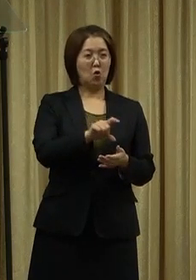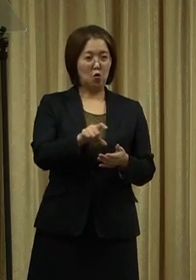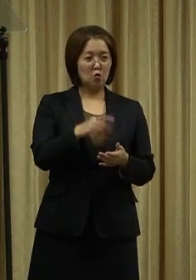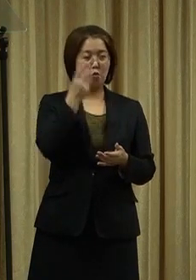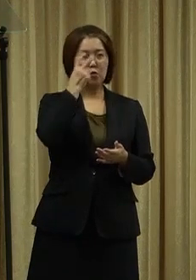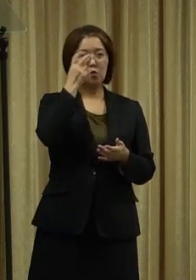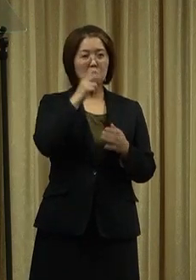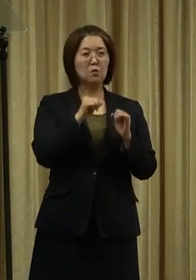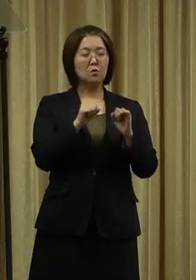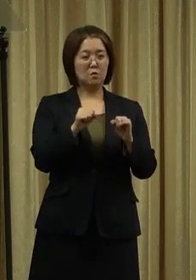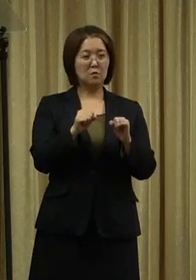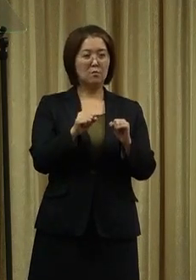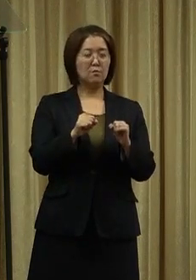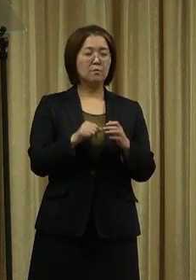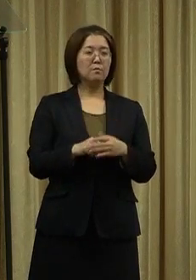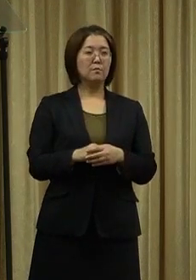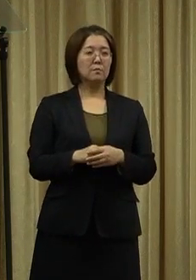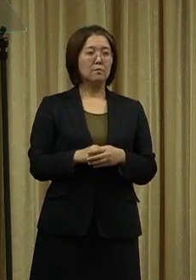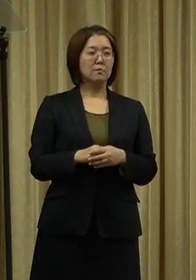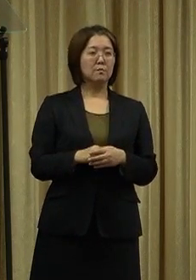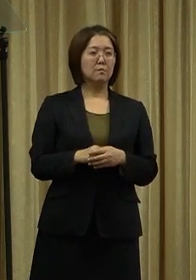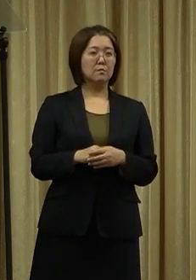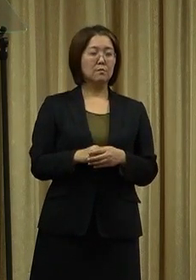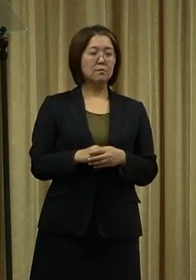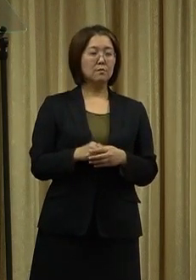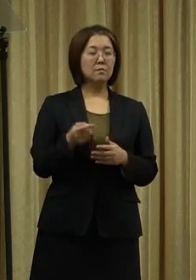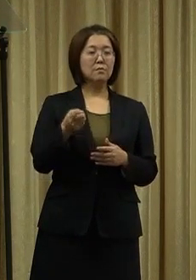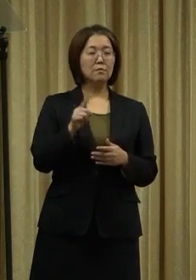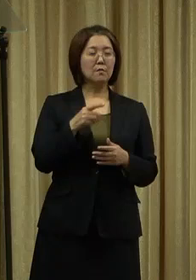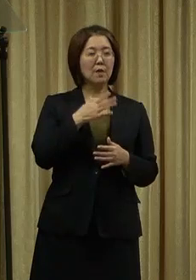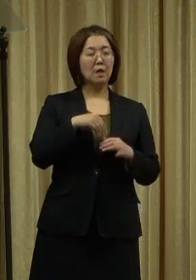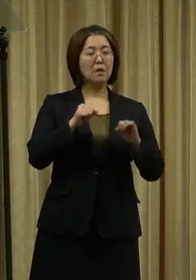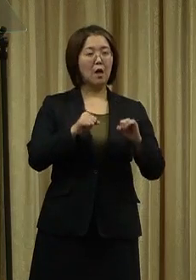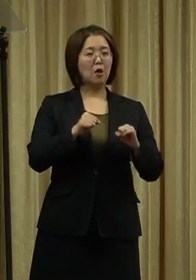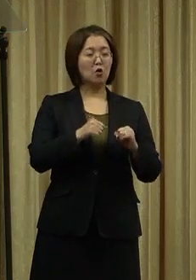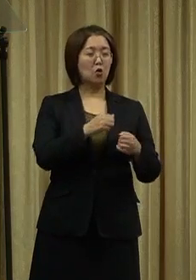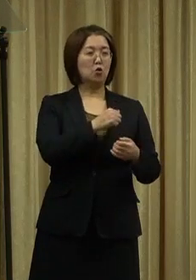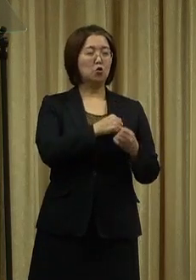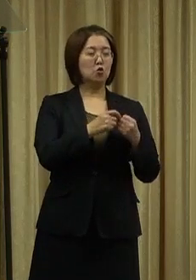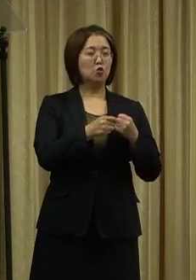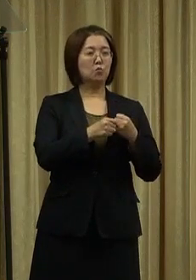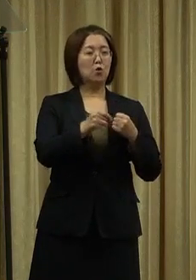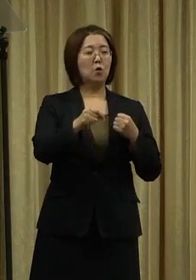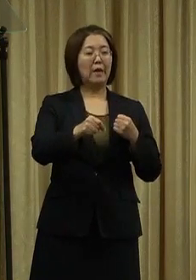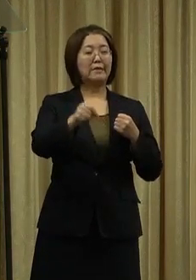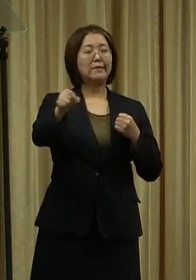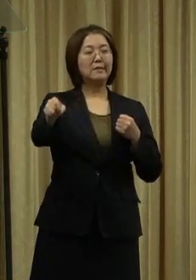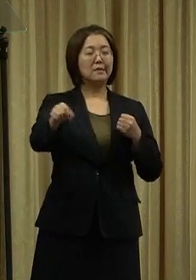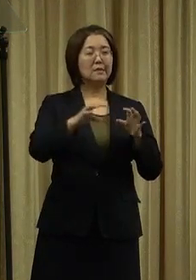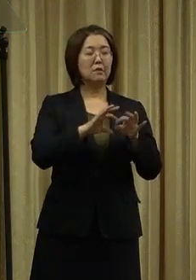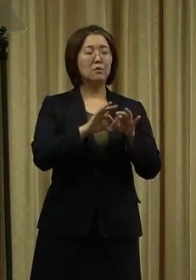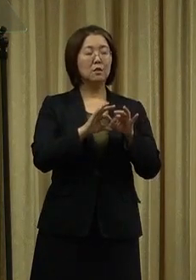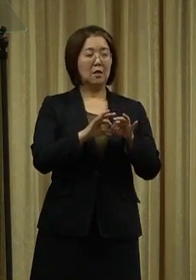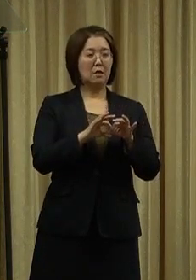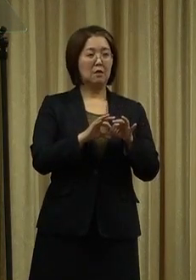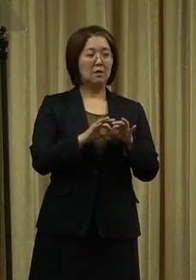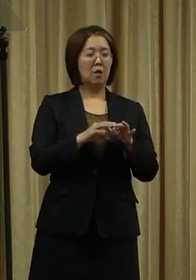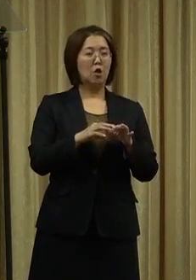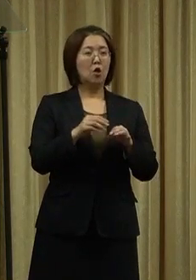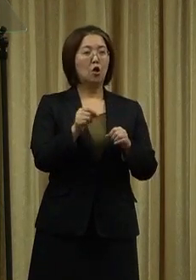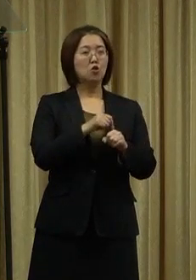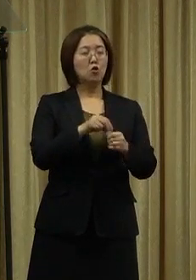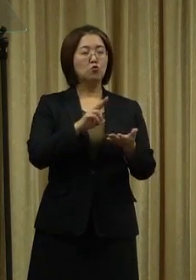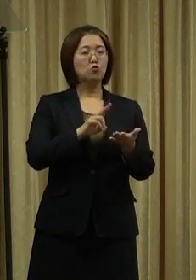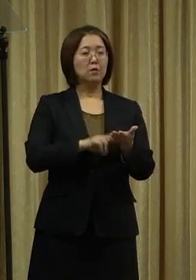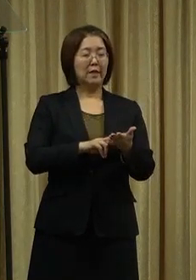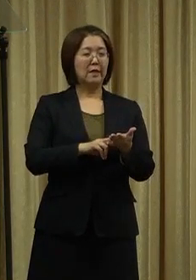活力の導入可能性を調査します。次に健康寿命の延伸についてですが、特定保健指導の